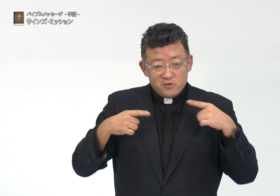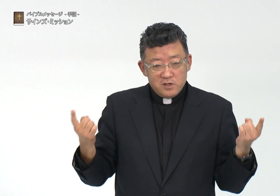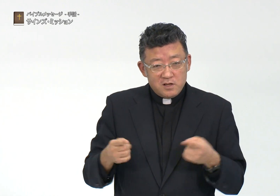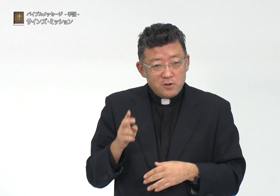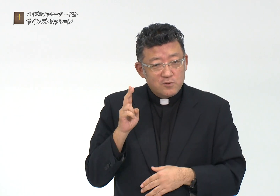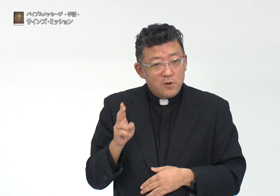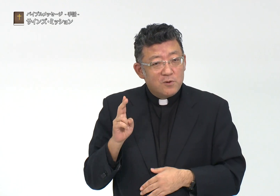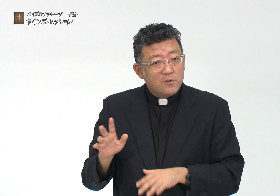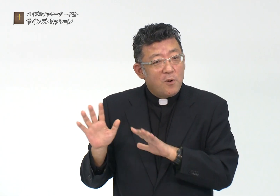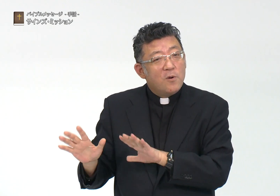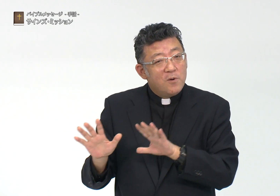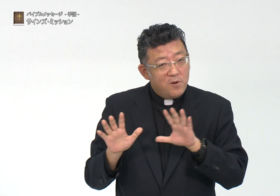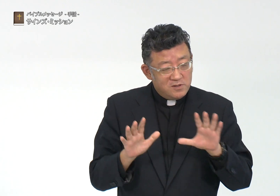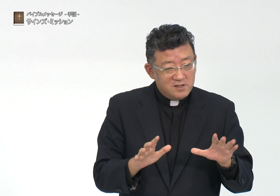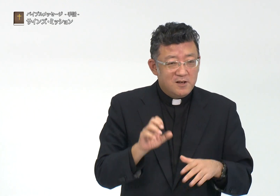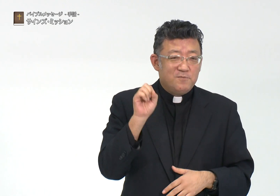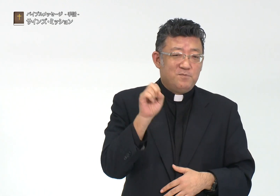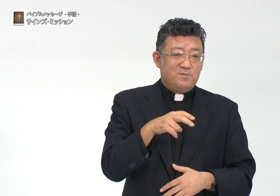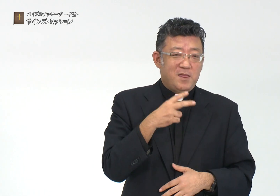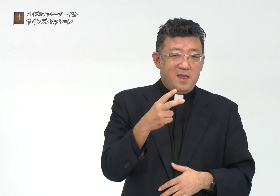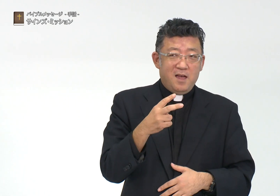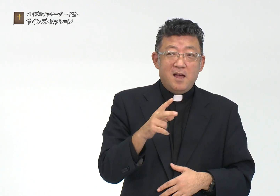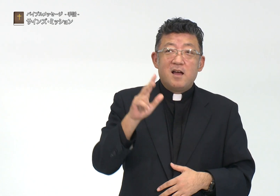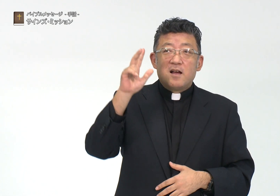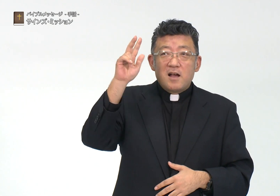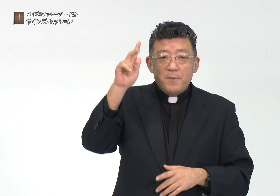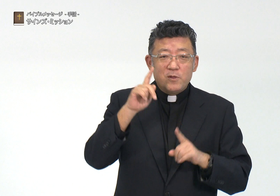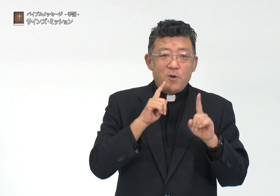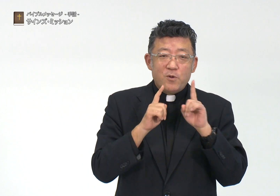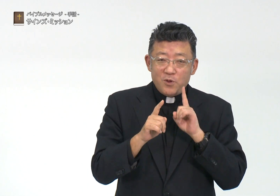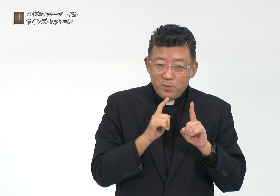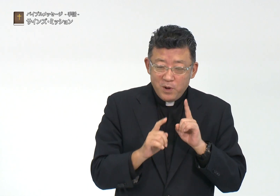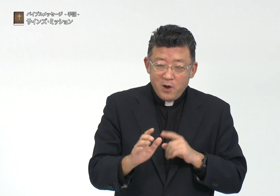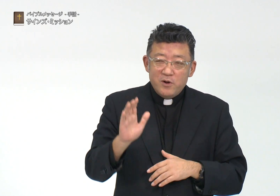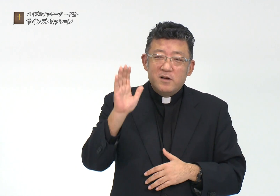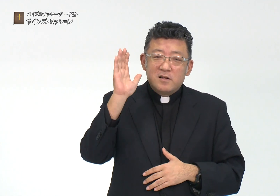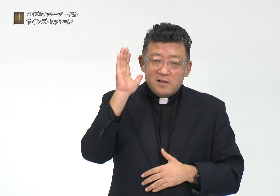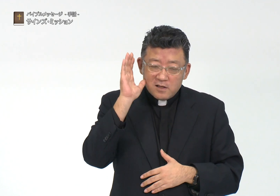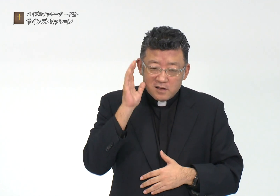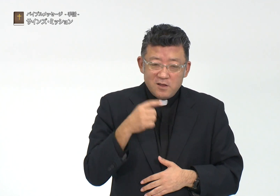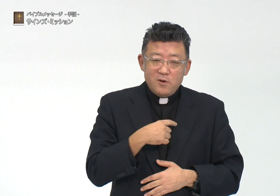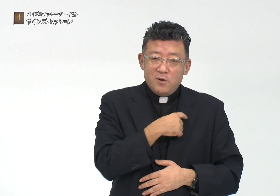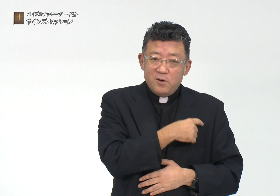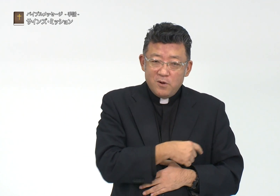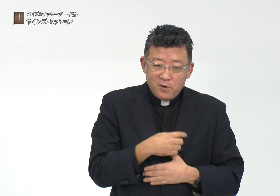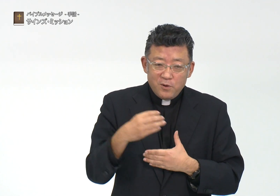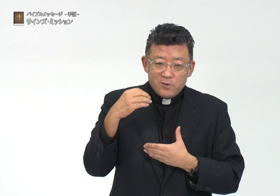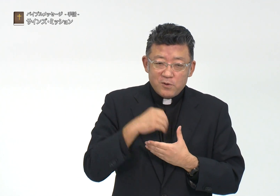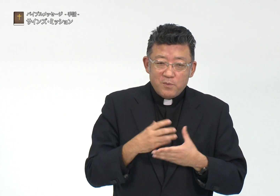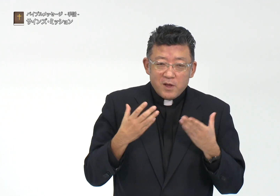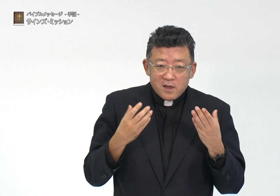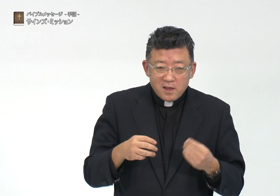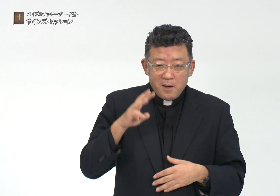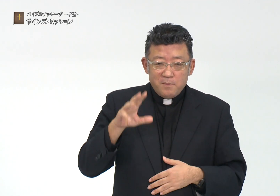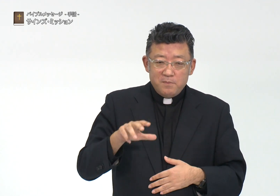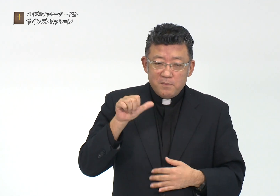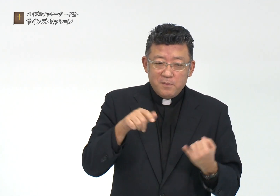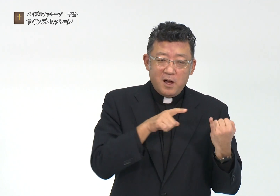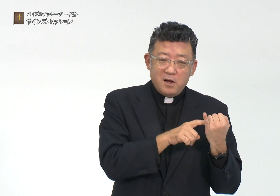喜びの家に帰る羊飼いのようにまた神のみことばを聞き心に留め